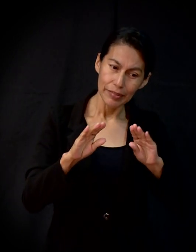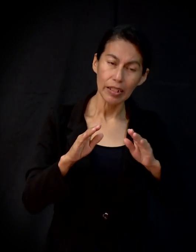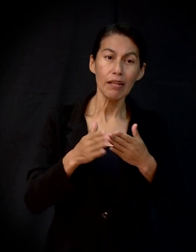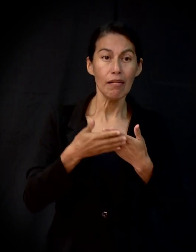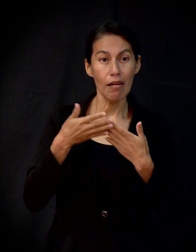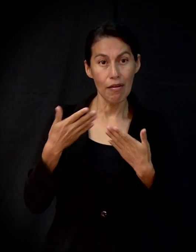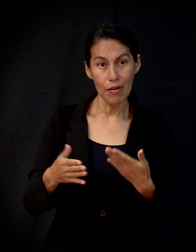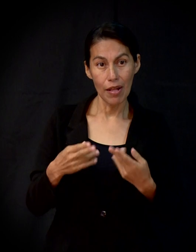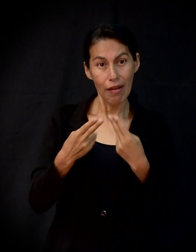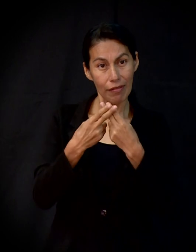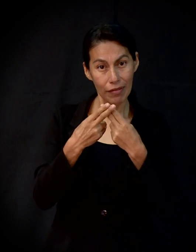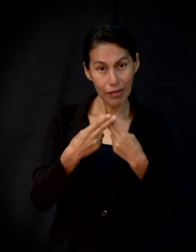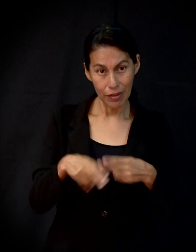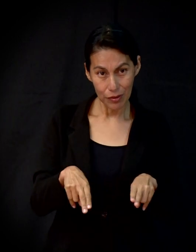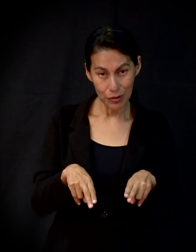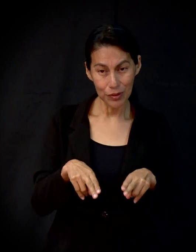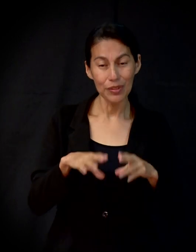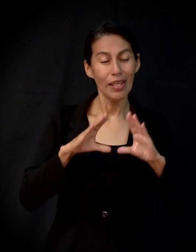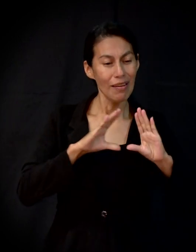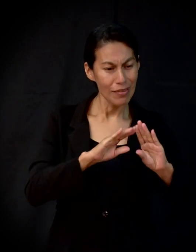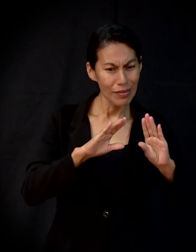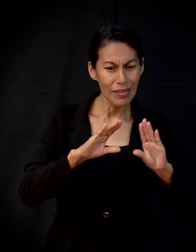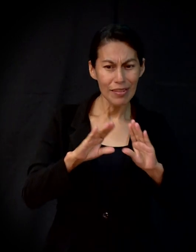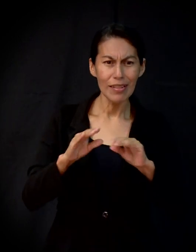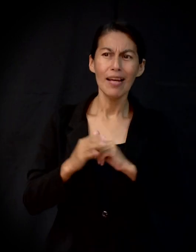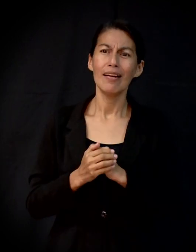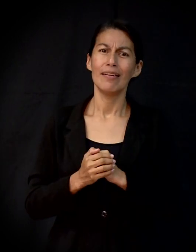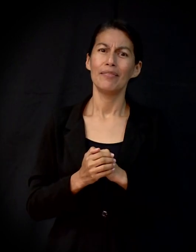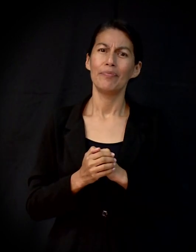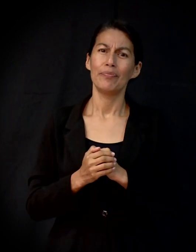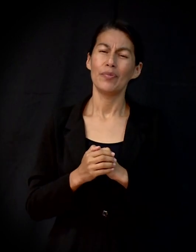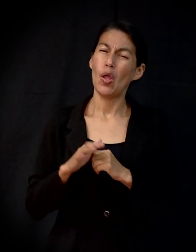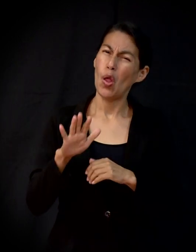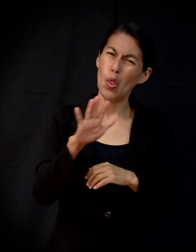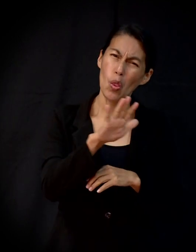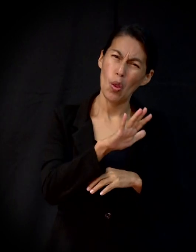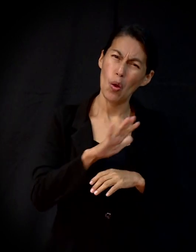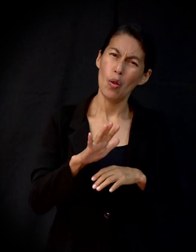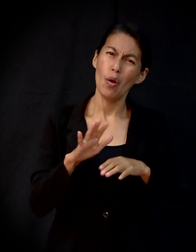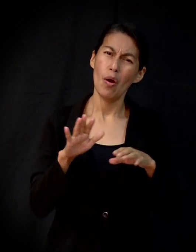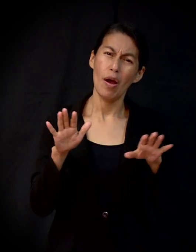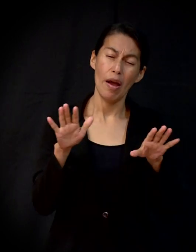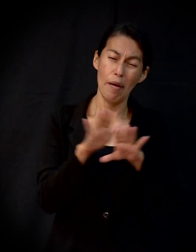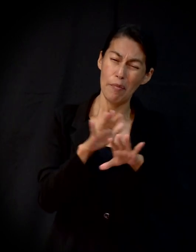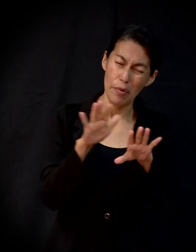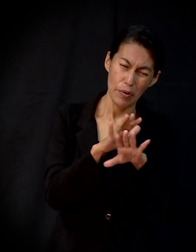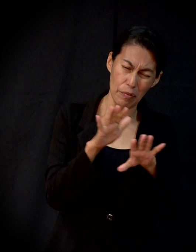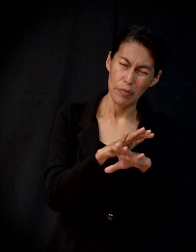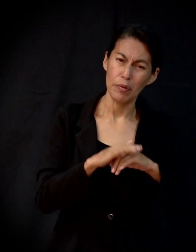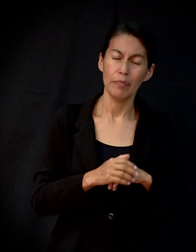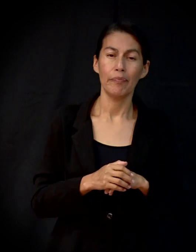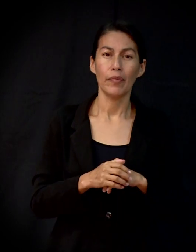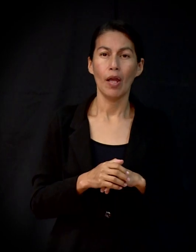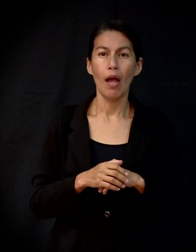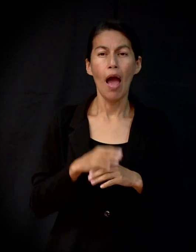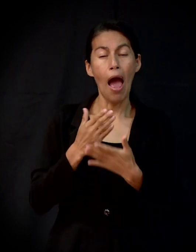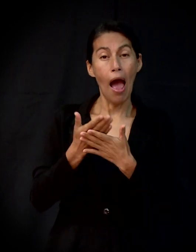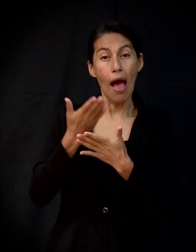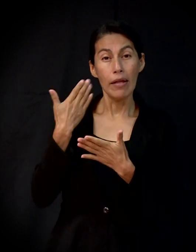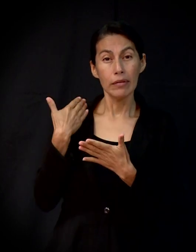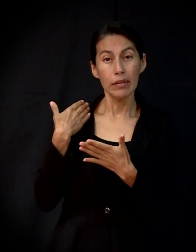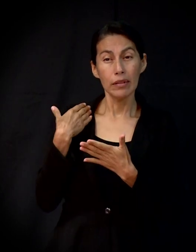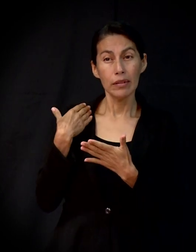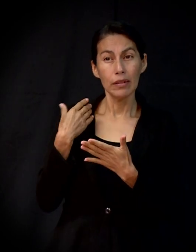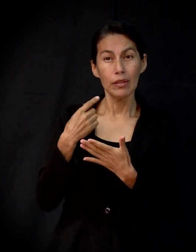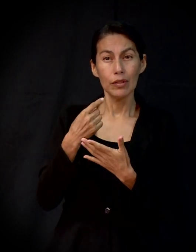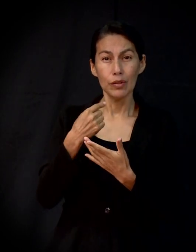nietos, porque siento que todo cambia cuando yo aprendí y entendí que